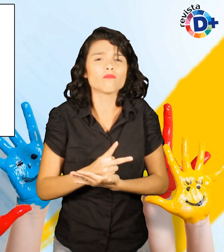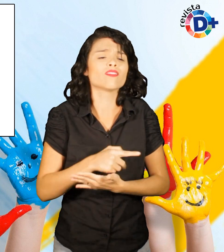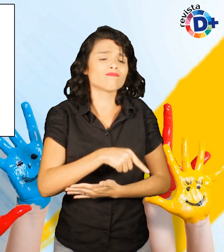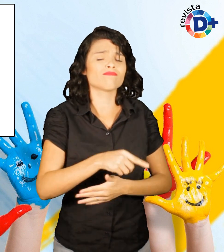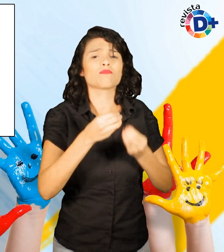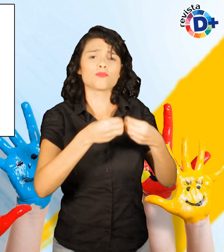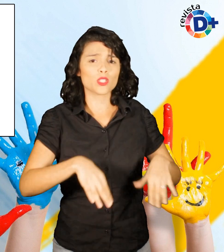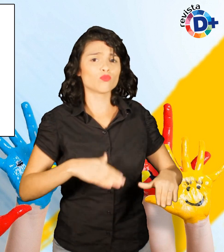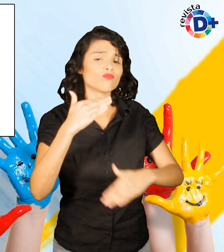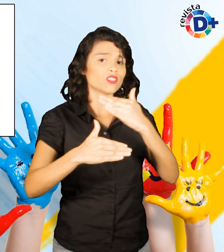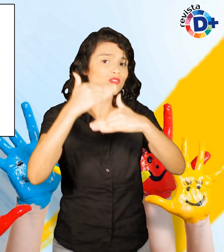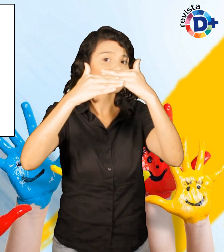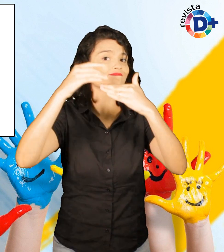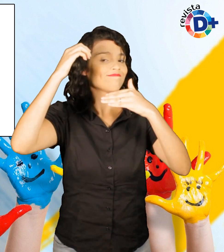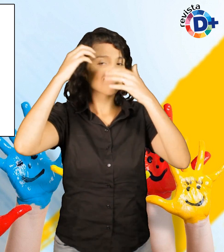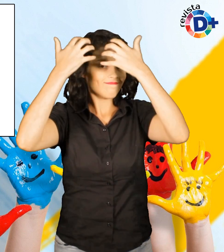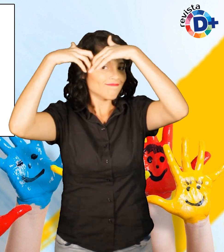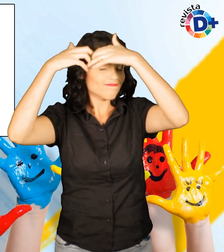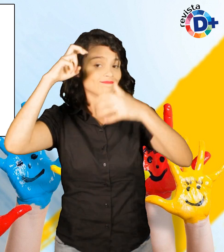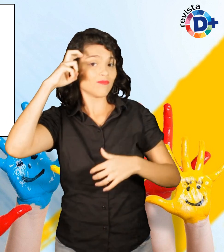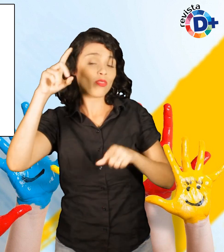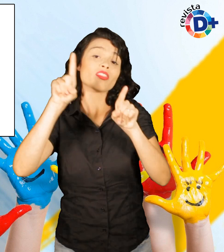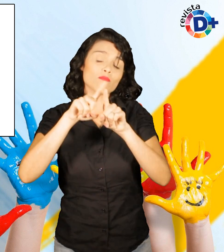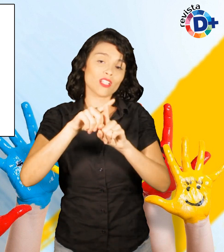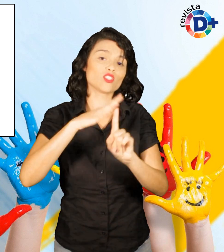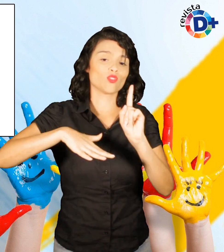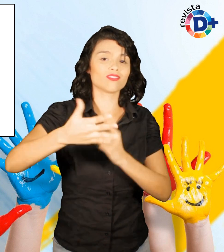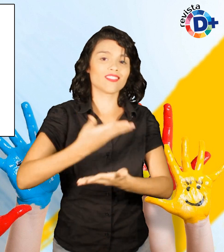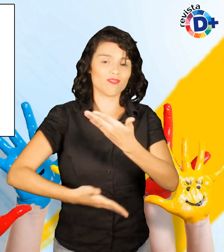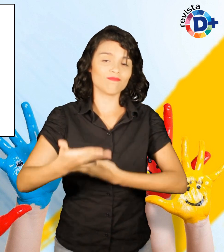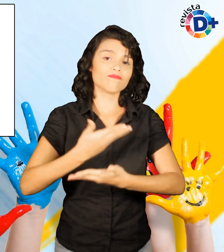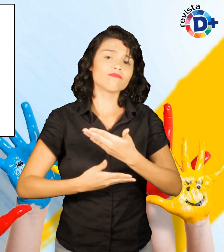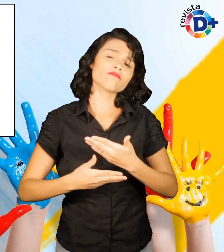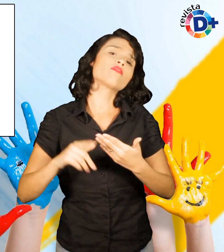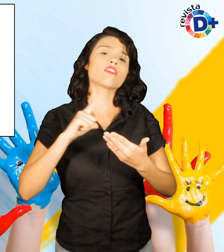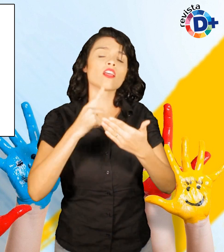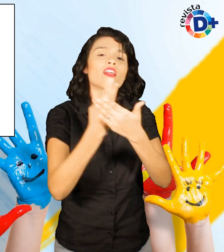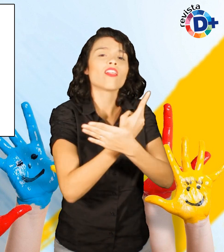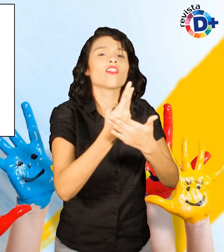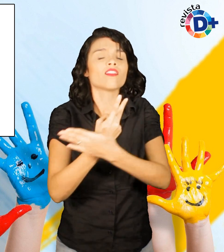dificulta o desenvolvimento cognitivo e social, como acontece com as